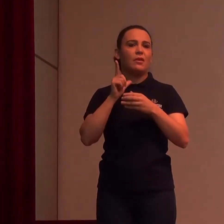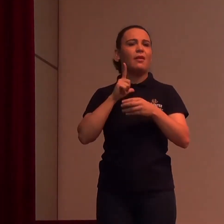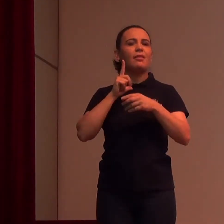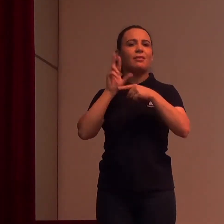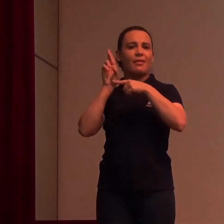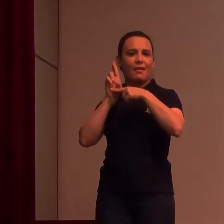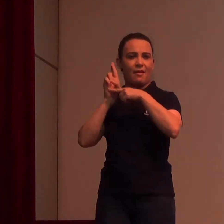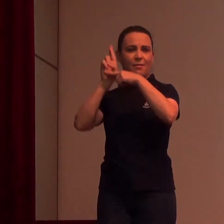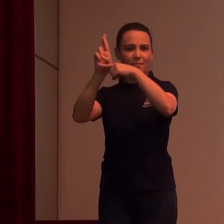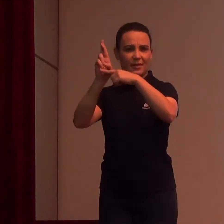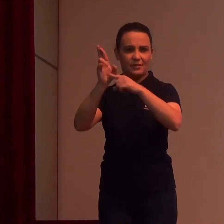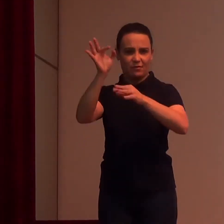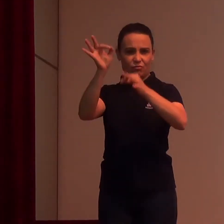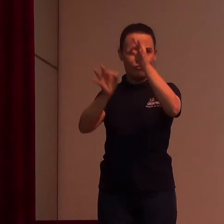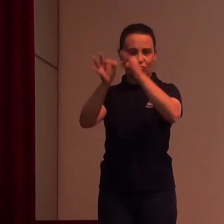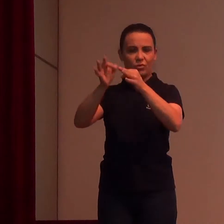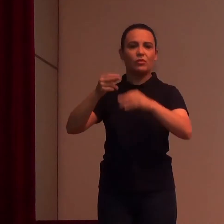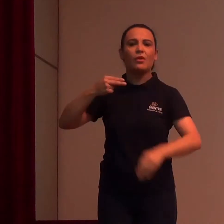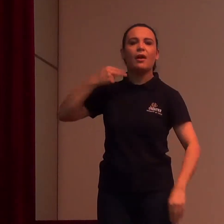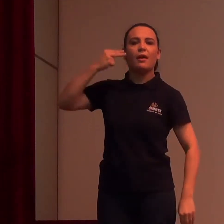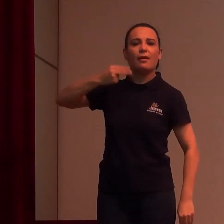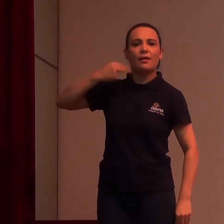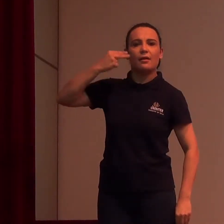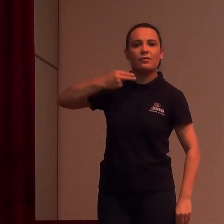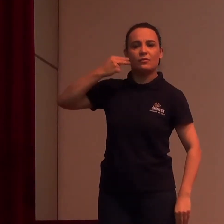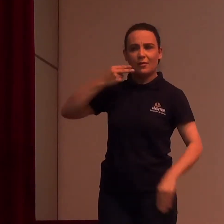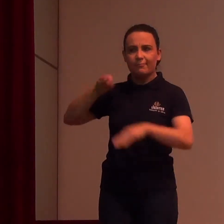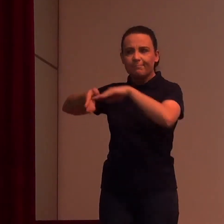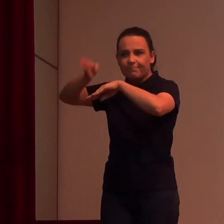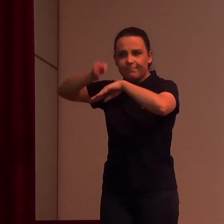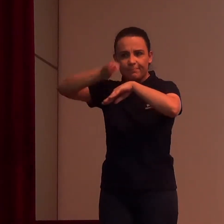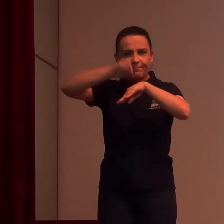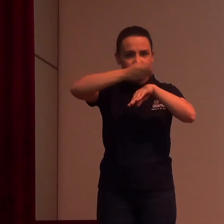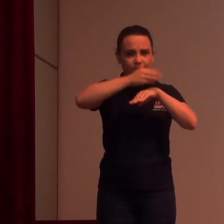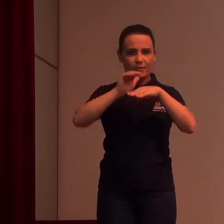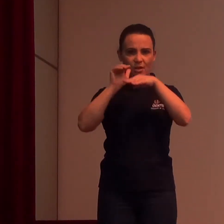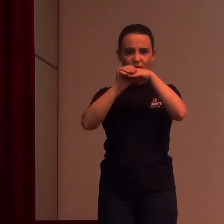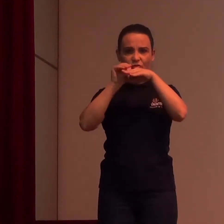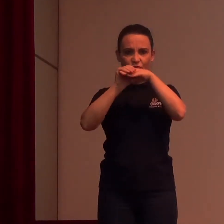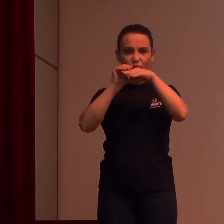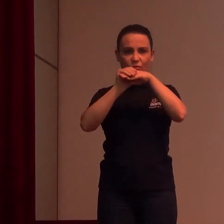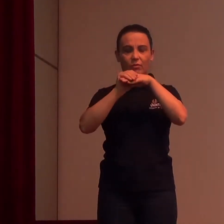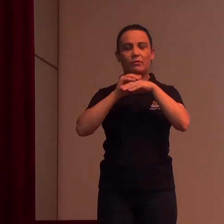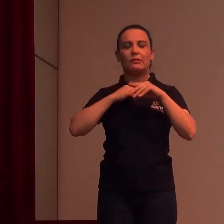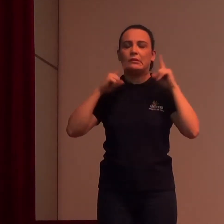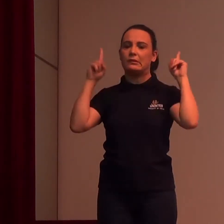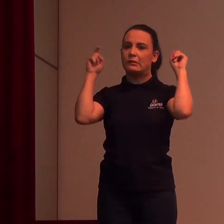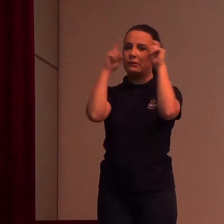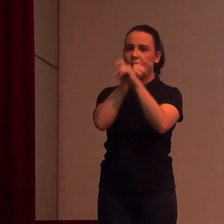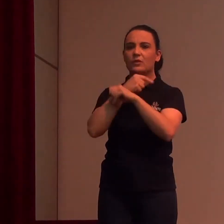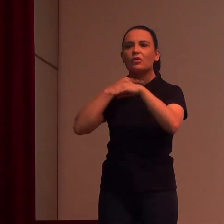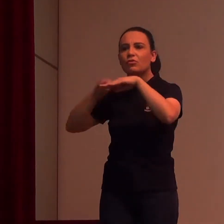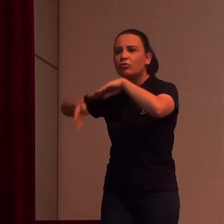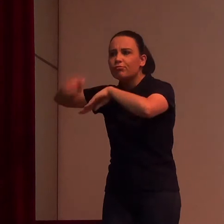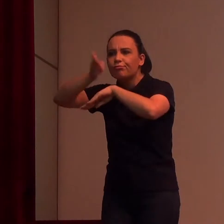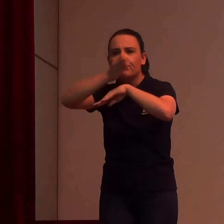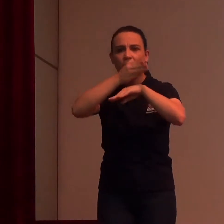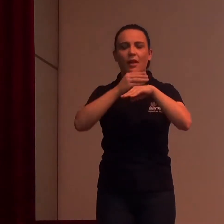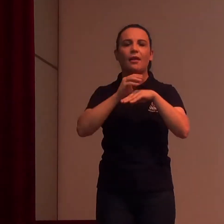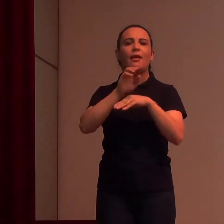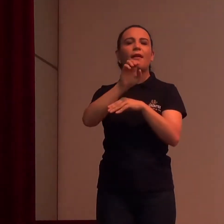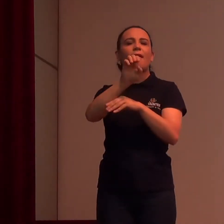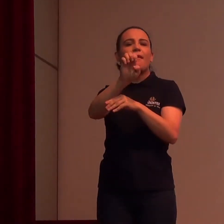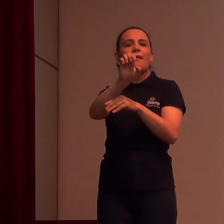representante jurídico até que faz essa representação junto às editoras, e é muito difícil, assim, a gente sabe disso a